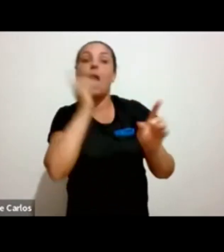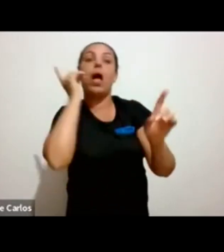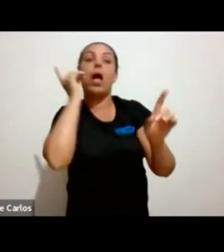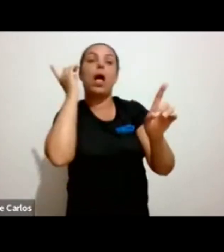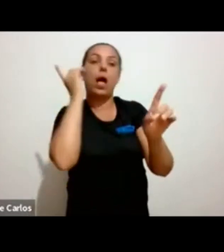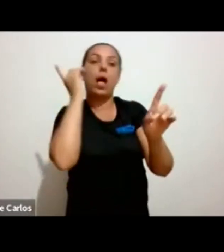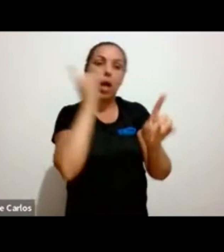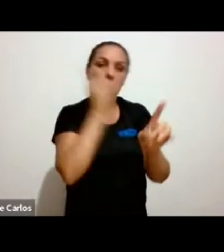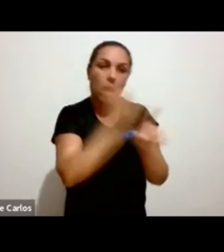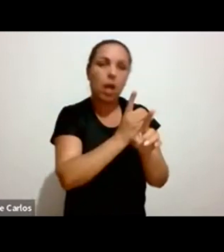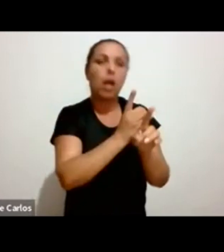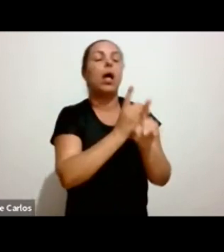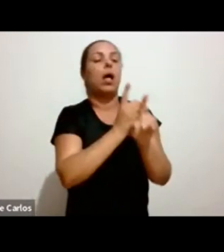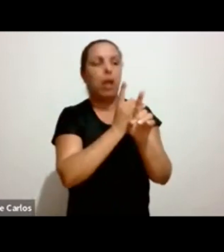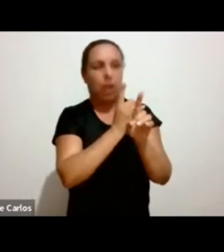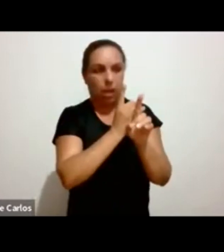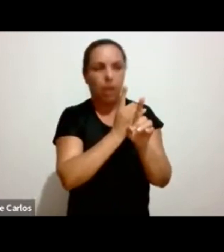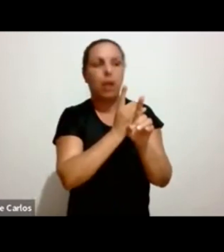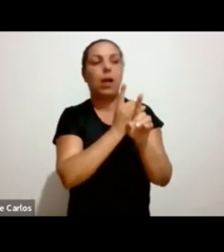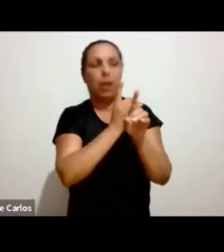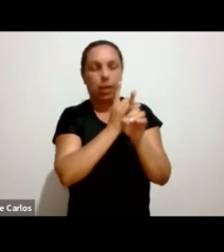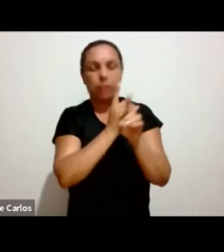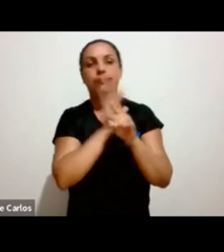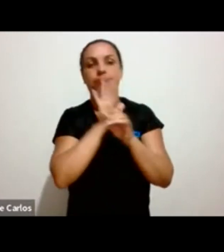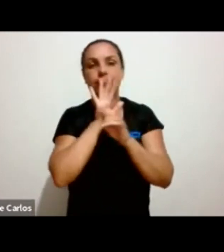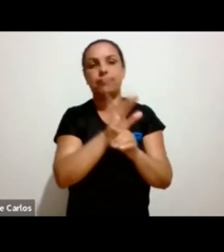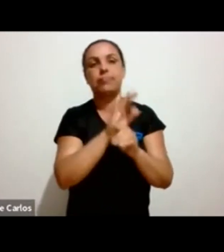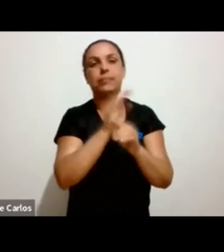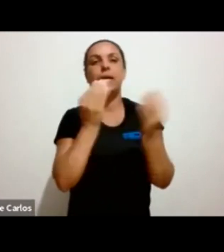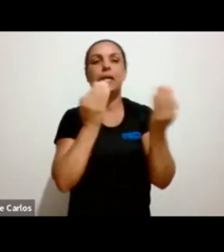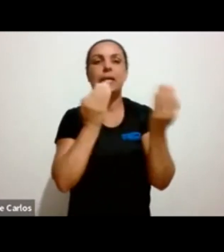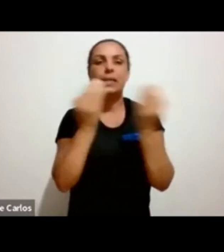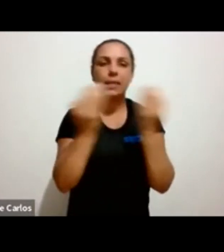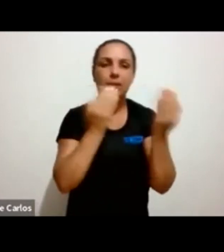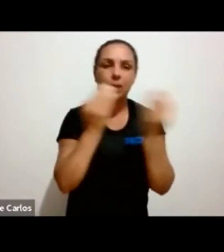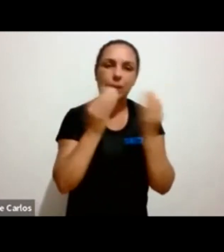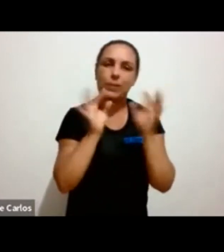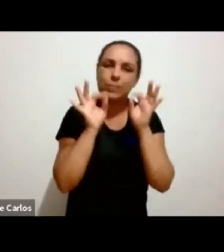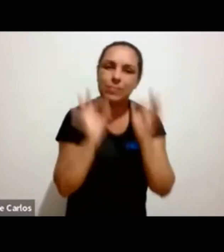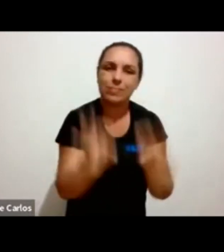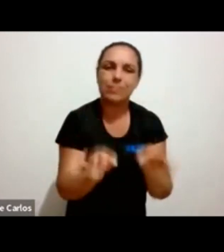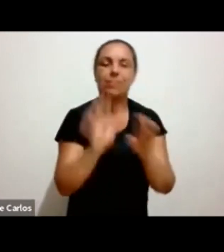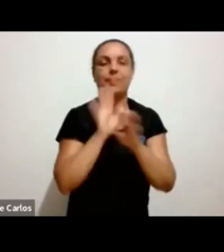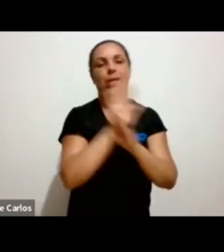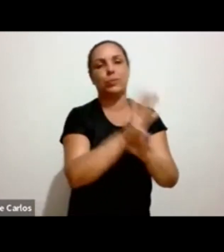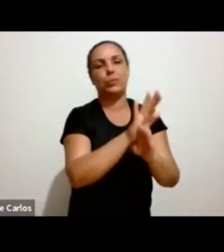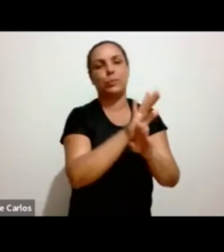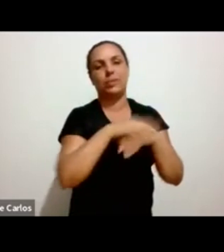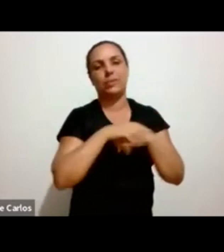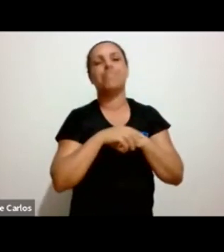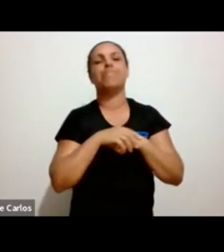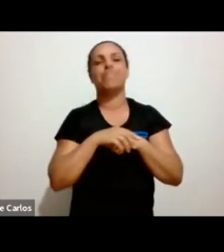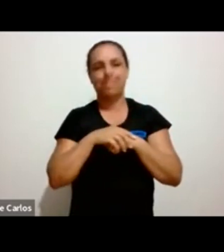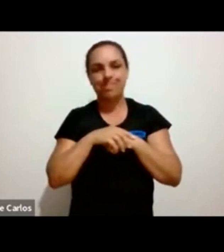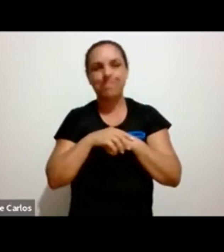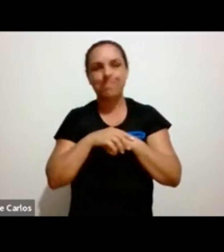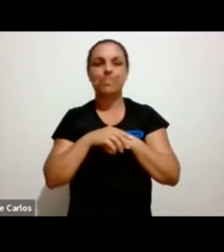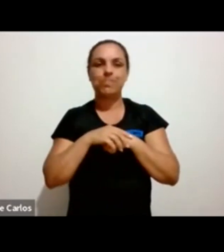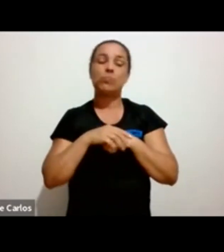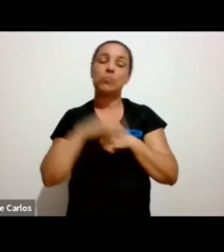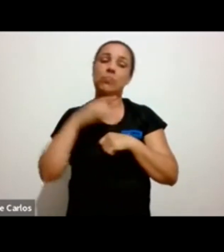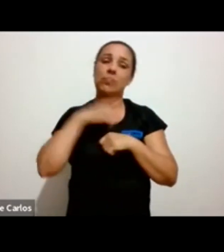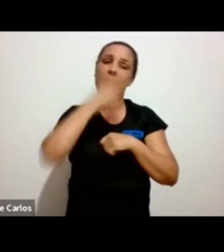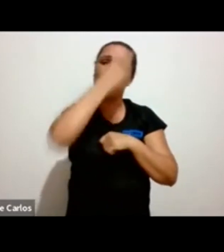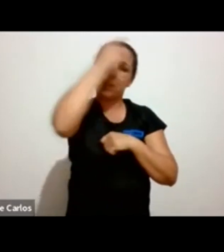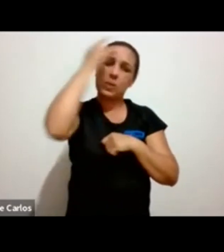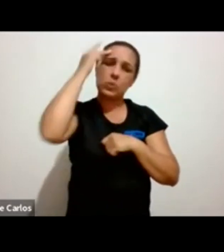verdadeiros resultados, tá? Então é uma síndrome devastadora que realmente mobiliza a pessoa.